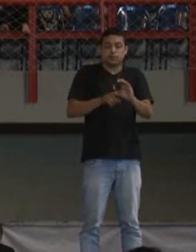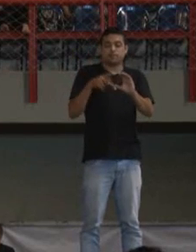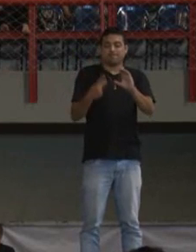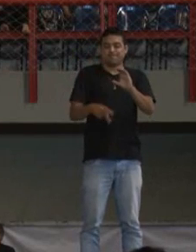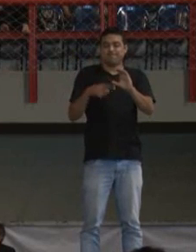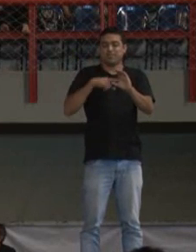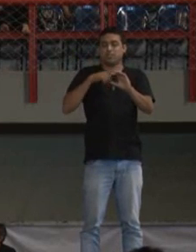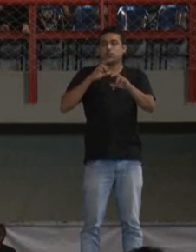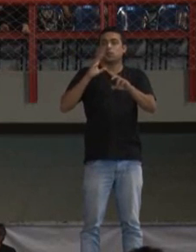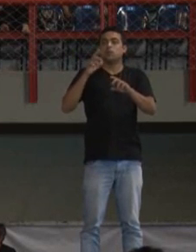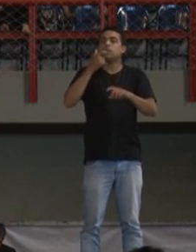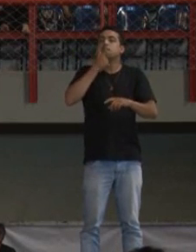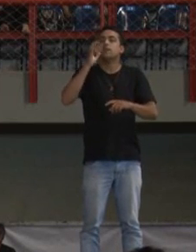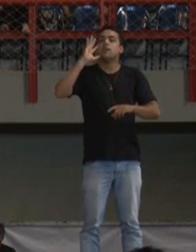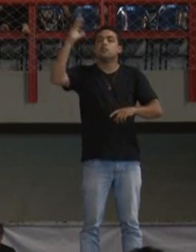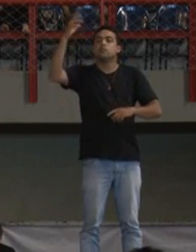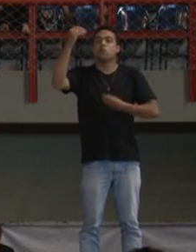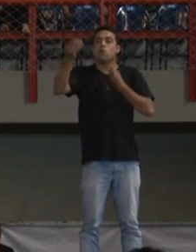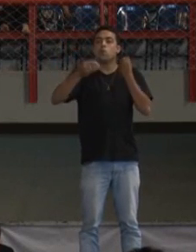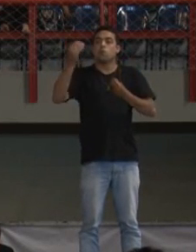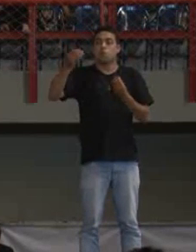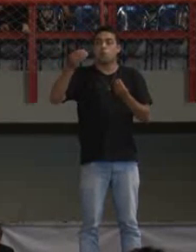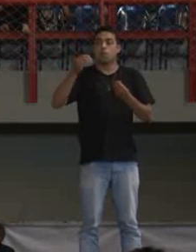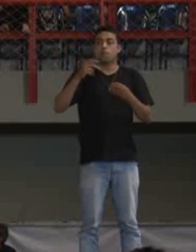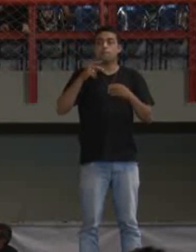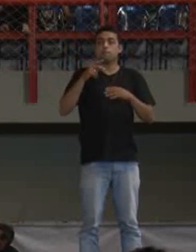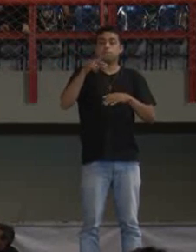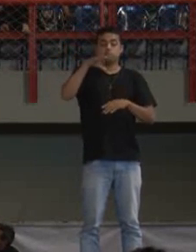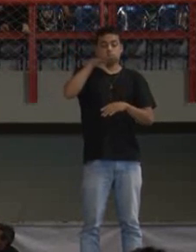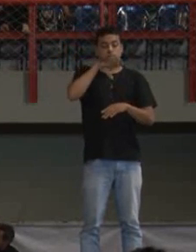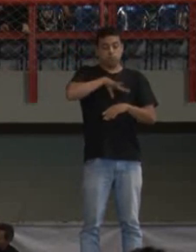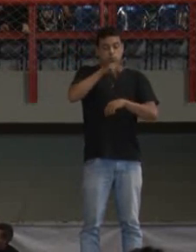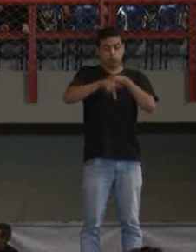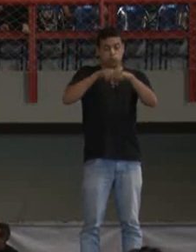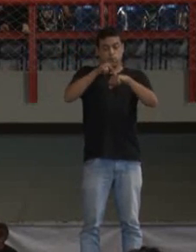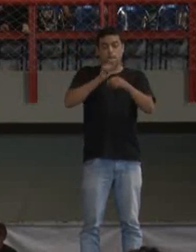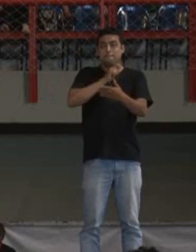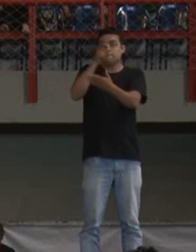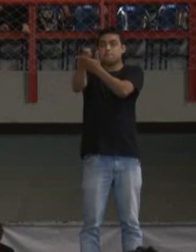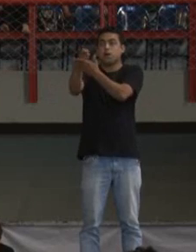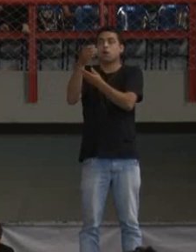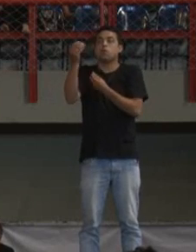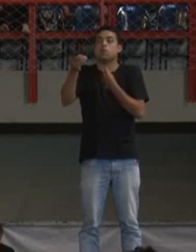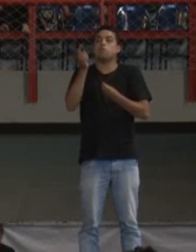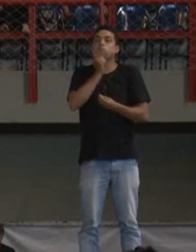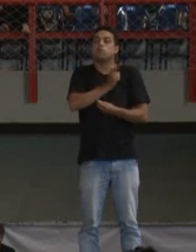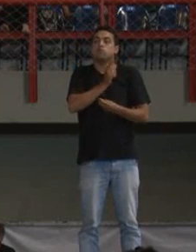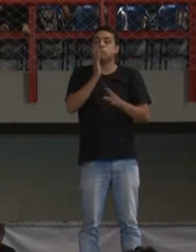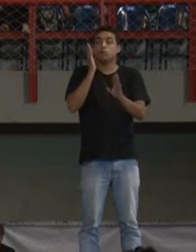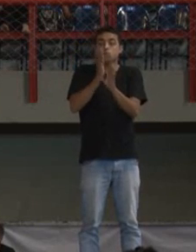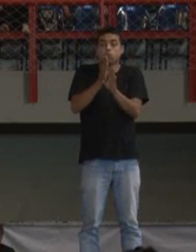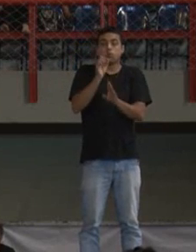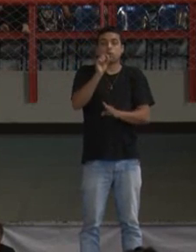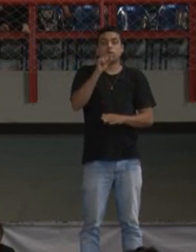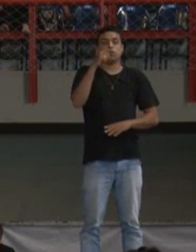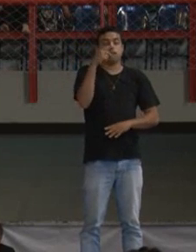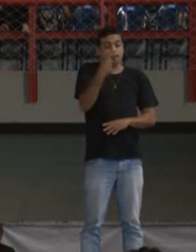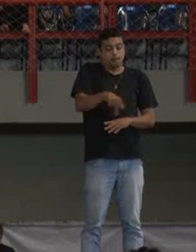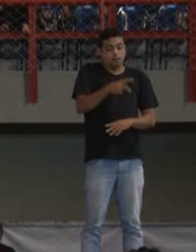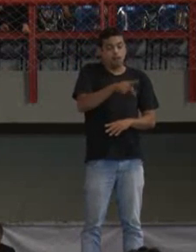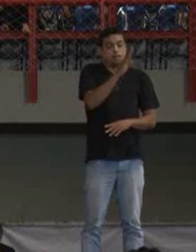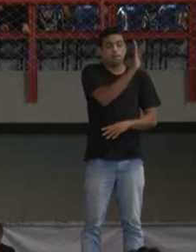ingleses resolveram cobrar isso? Como foi que Portugal conseguiu pagar um pouco dessa dívida? Com o nosso